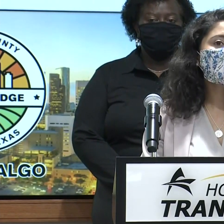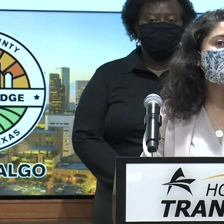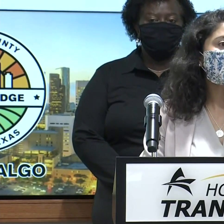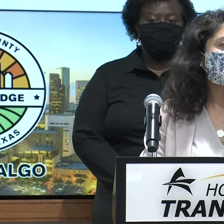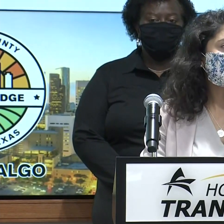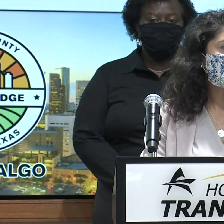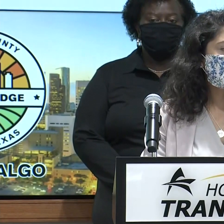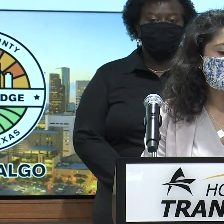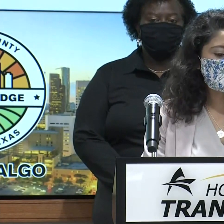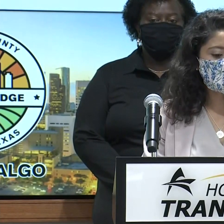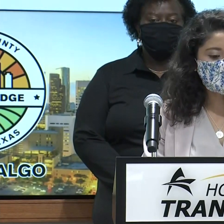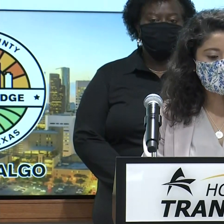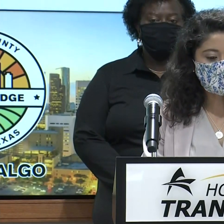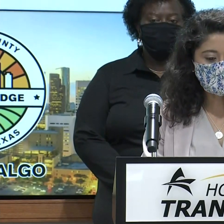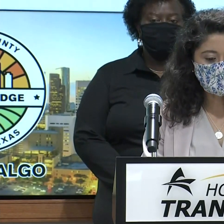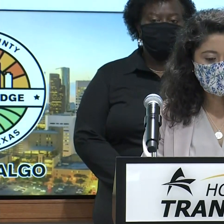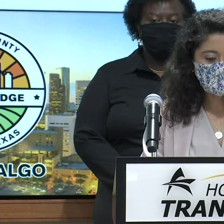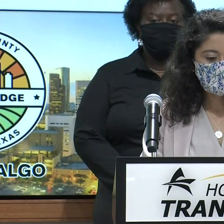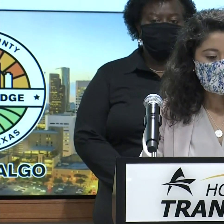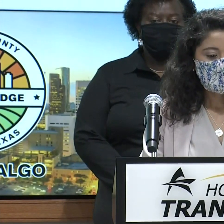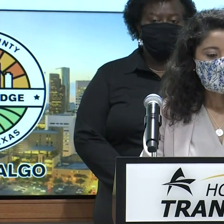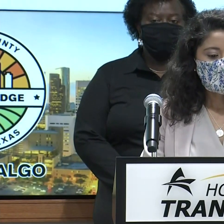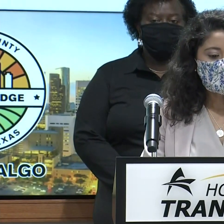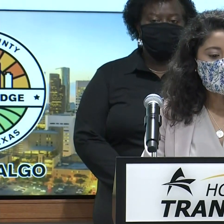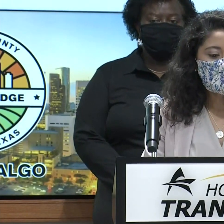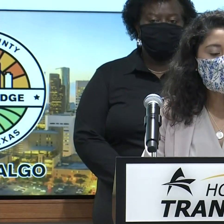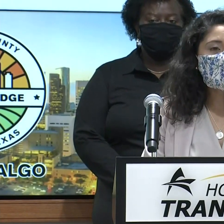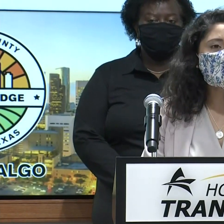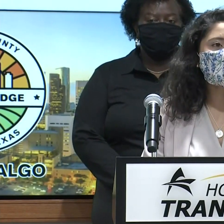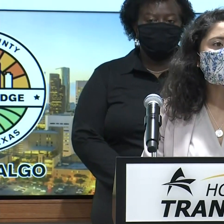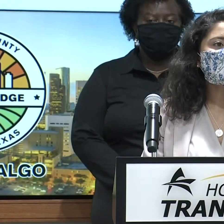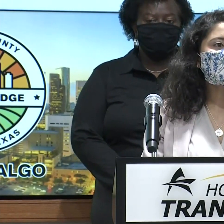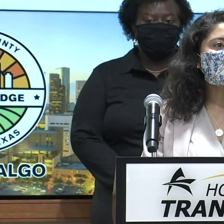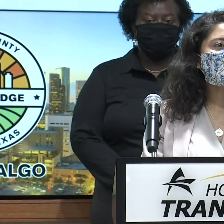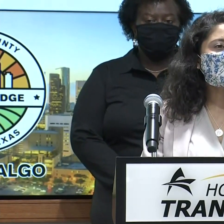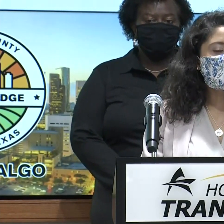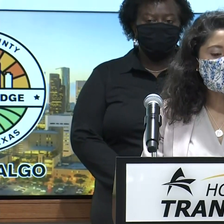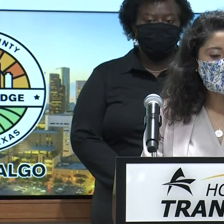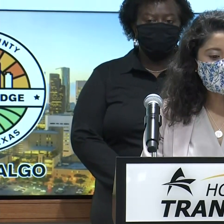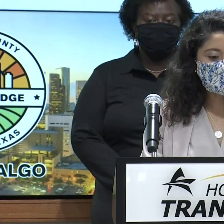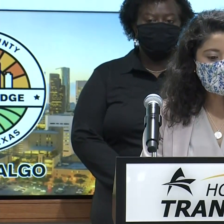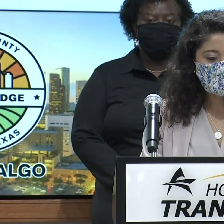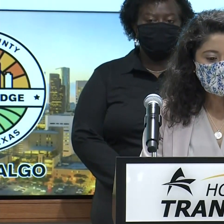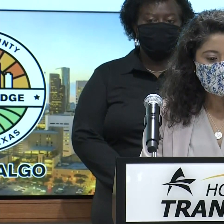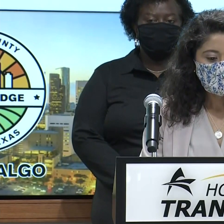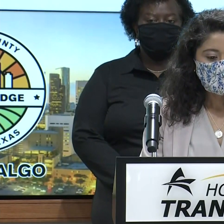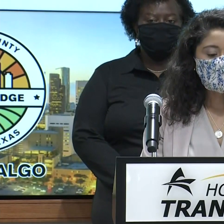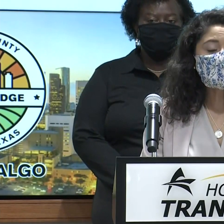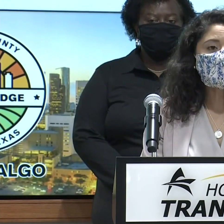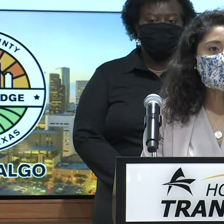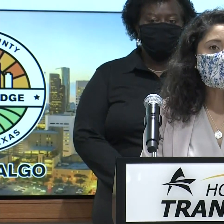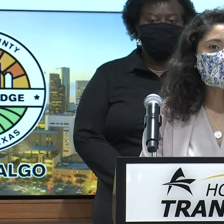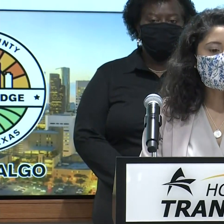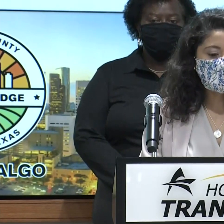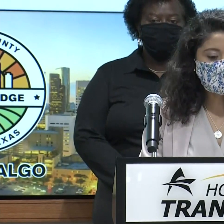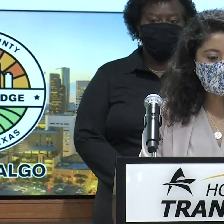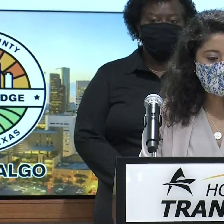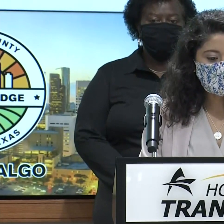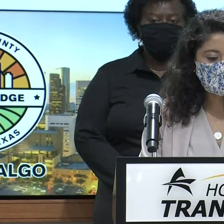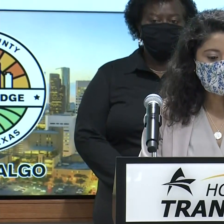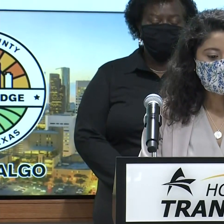ya no vamos simplemente a mirar hacia otro lado. Hemos contratado